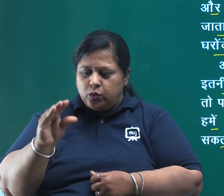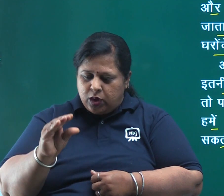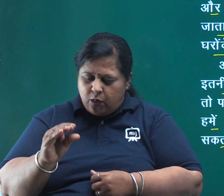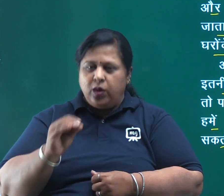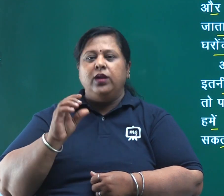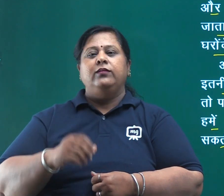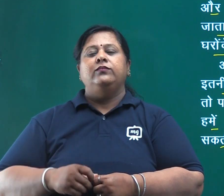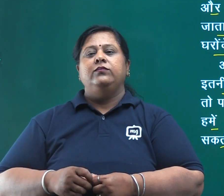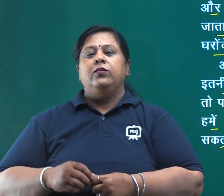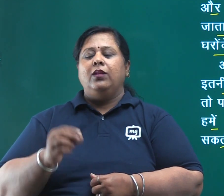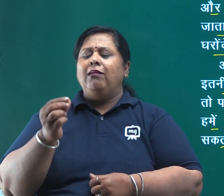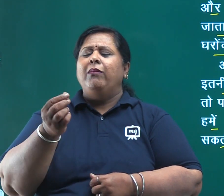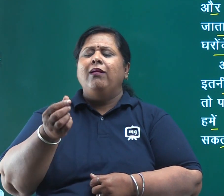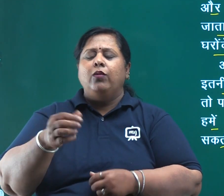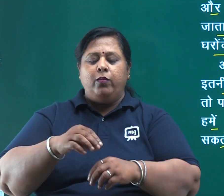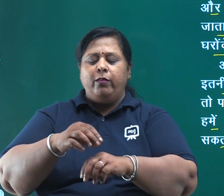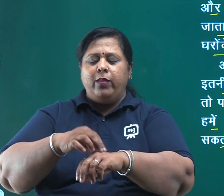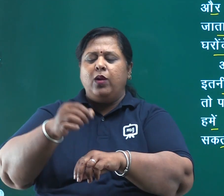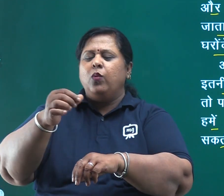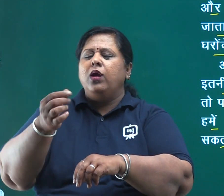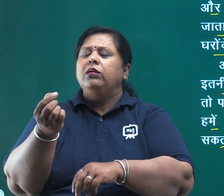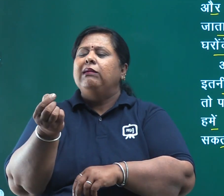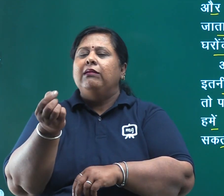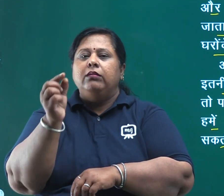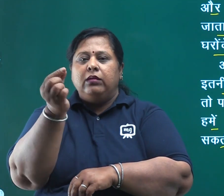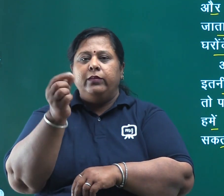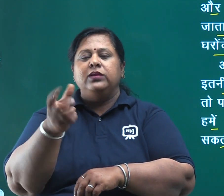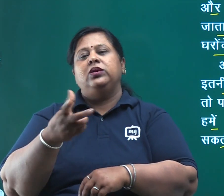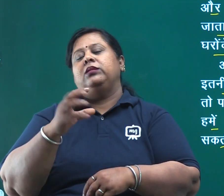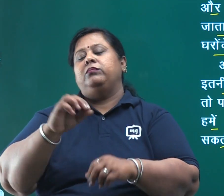होकर एक बालू का कण बन जाता